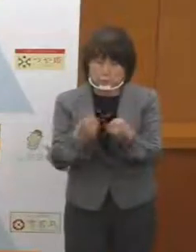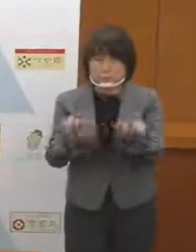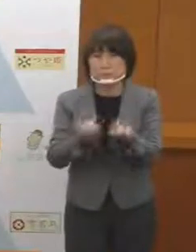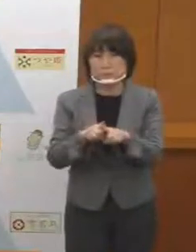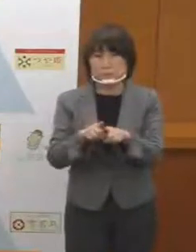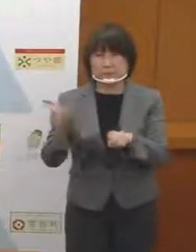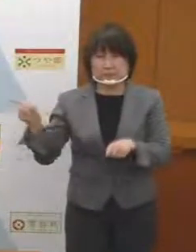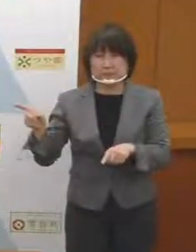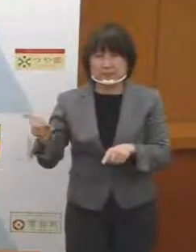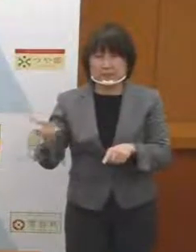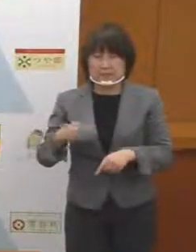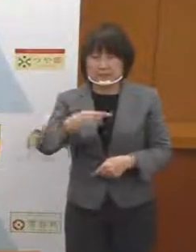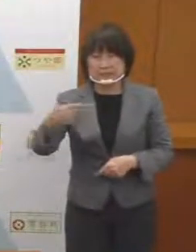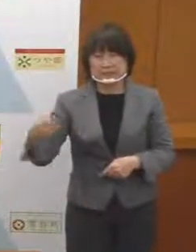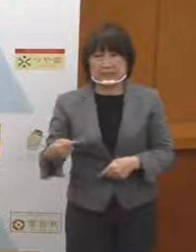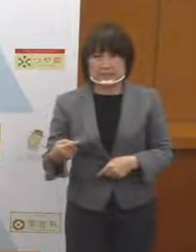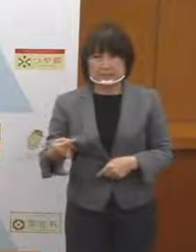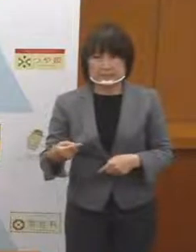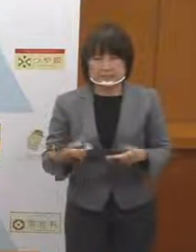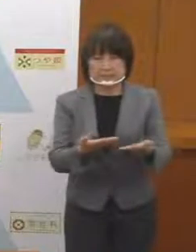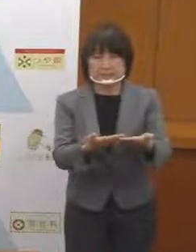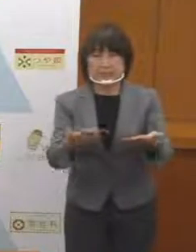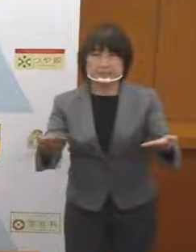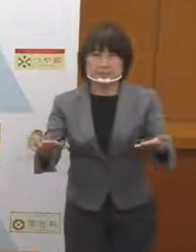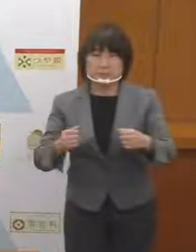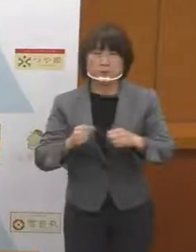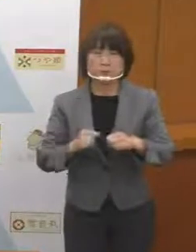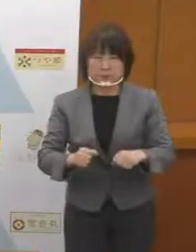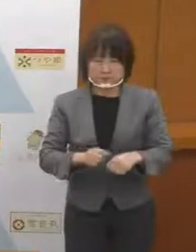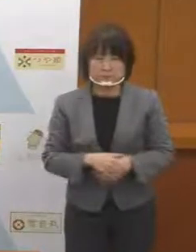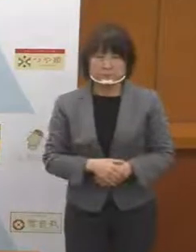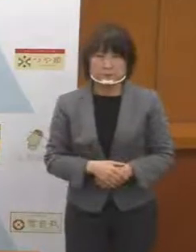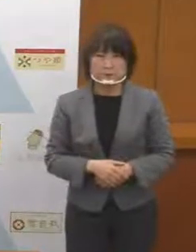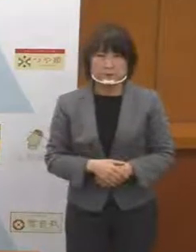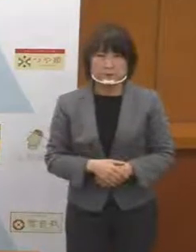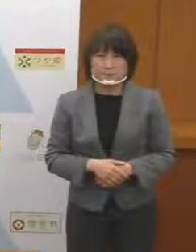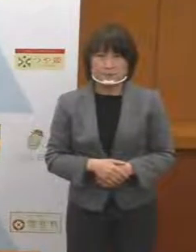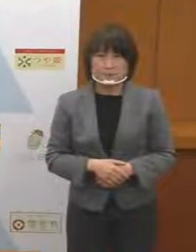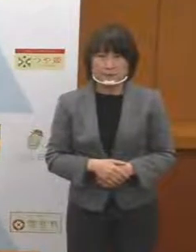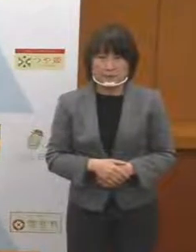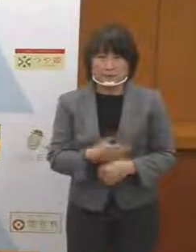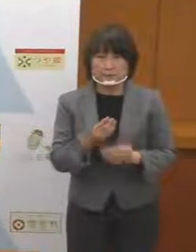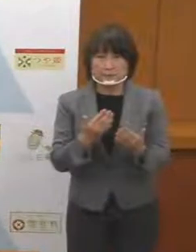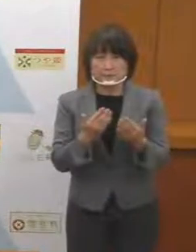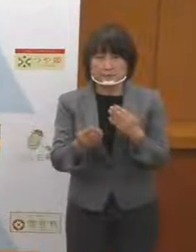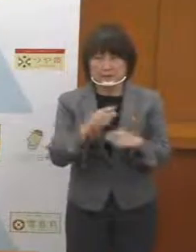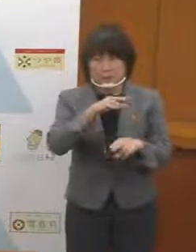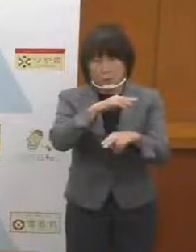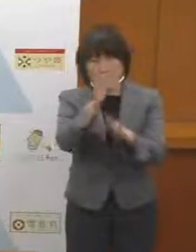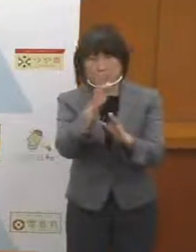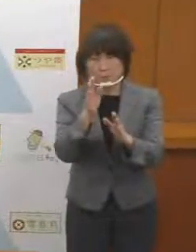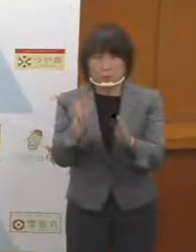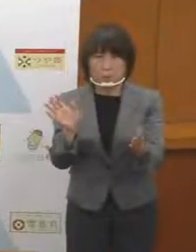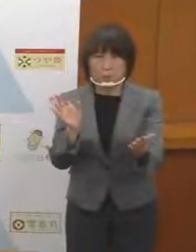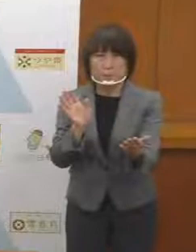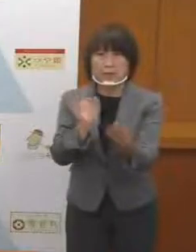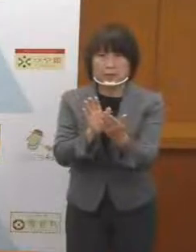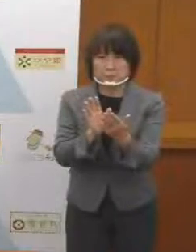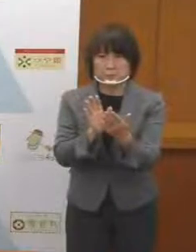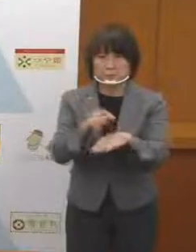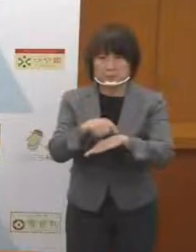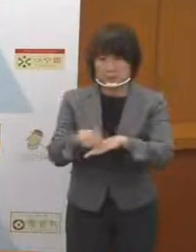に県庁1階ロビーに天井しました展示をしまして大会本番を迎えることになり